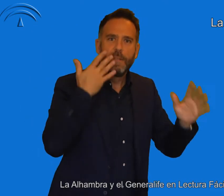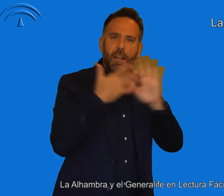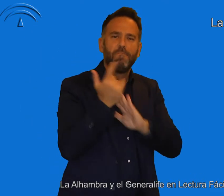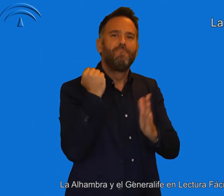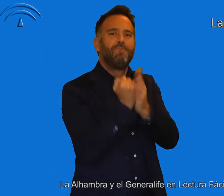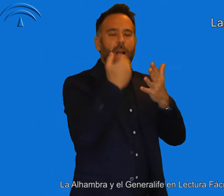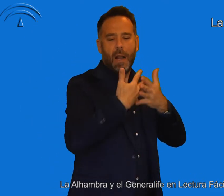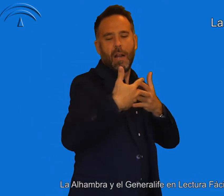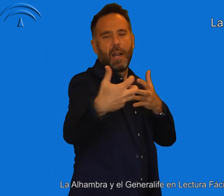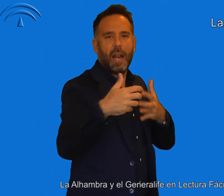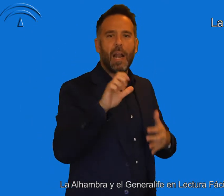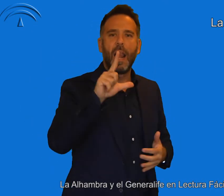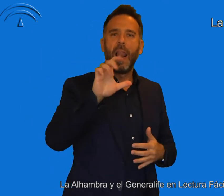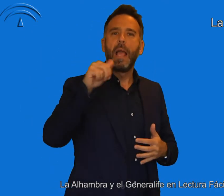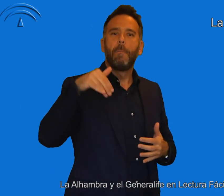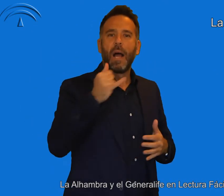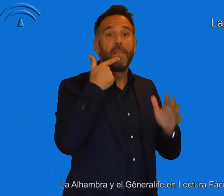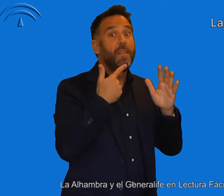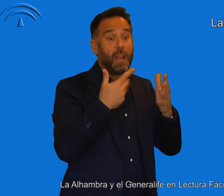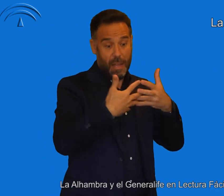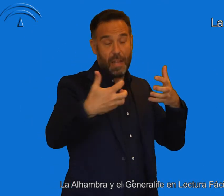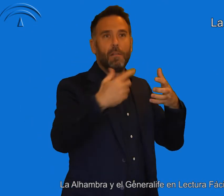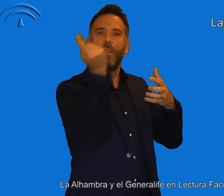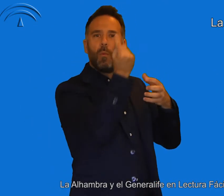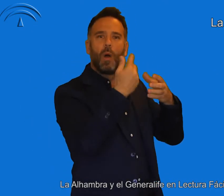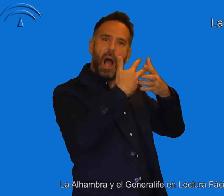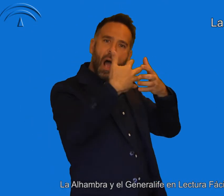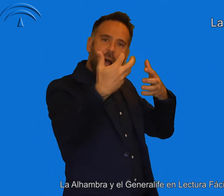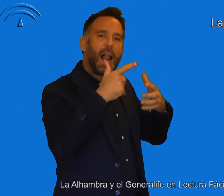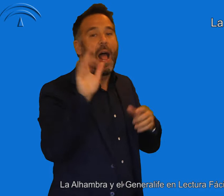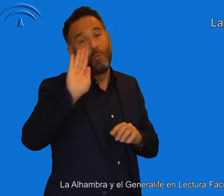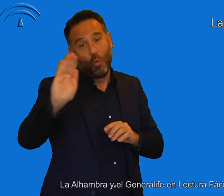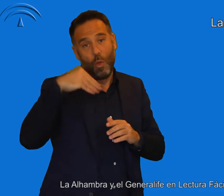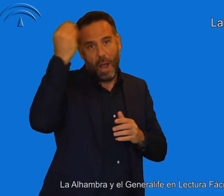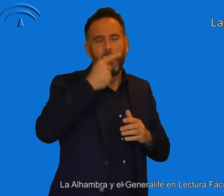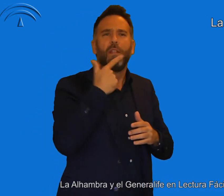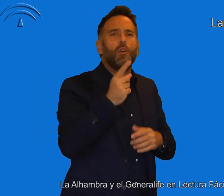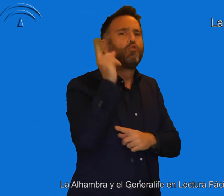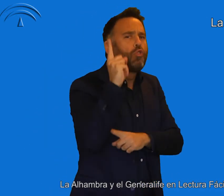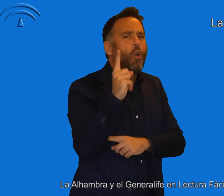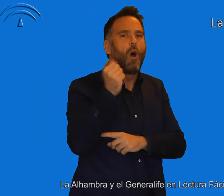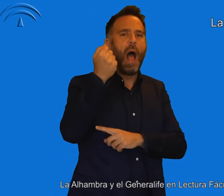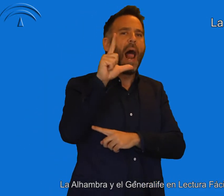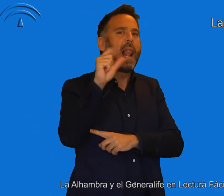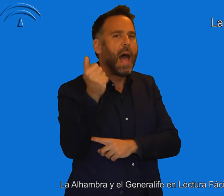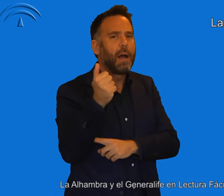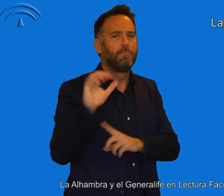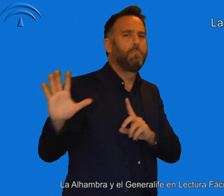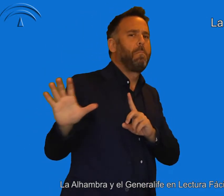grandes repetidas. El lema de los nazaríes: solo Alá es vencedor,